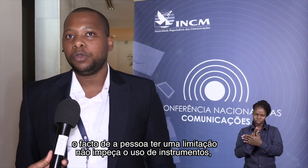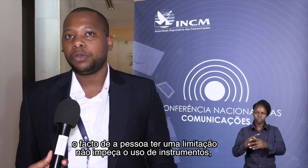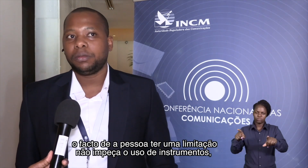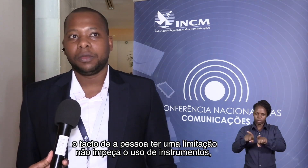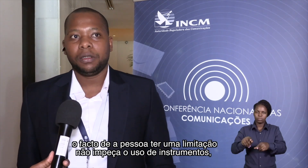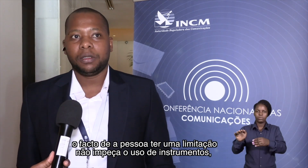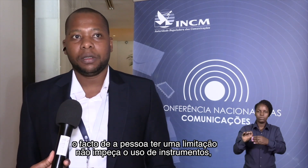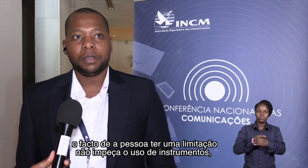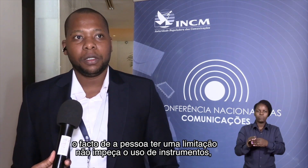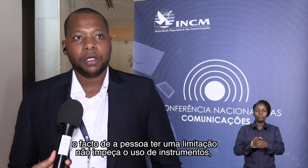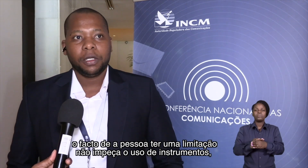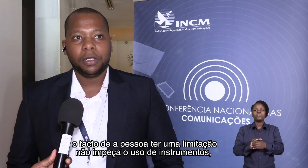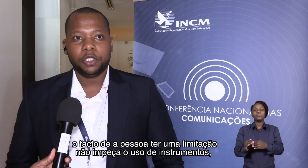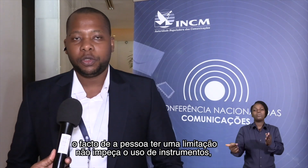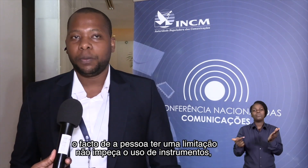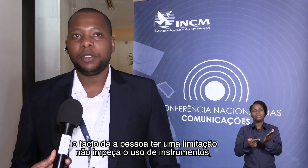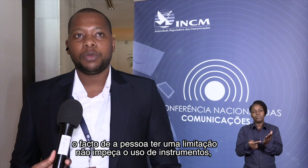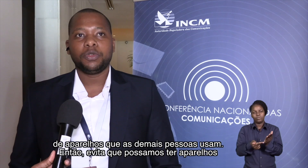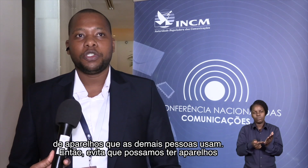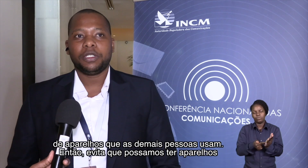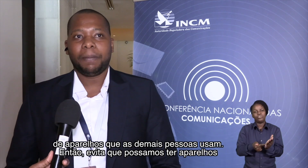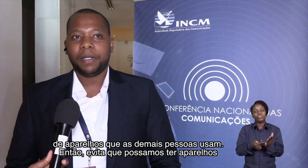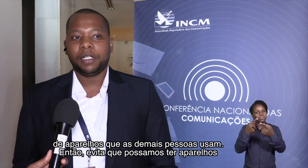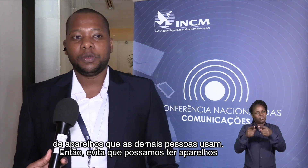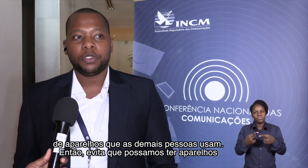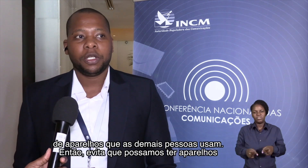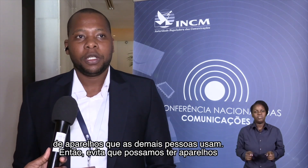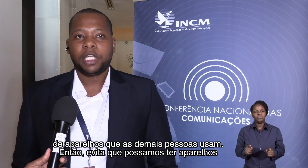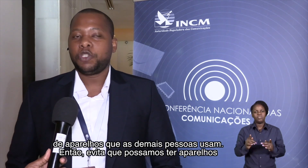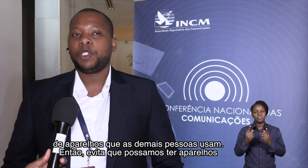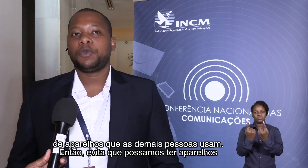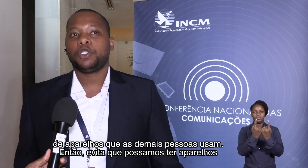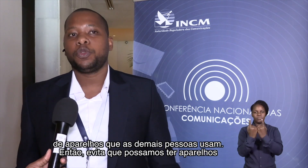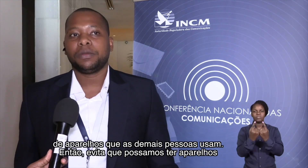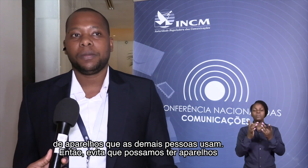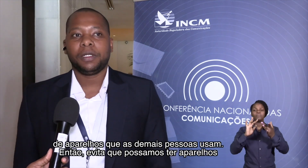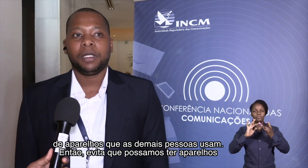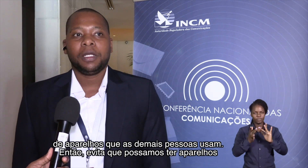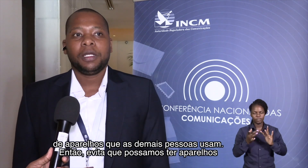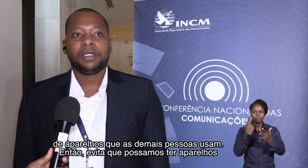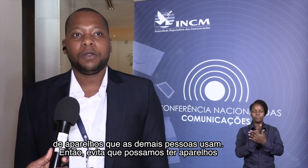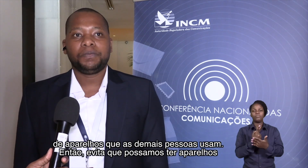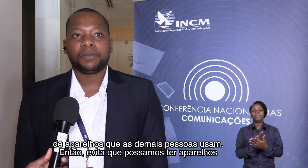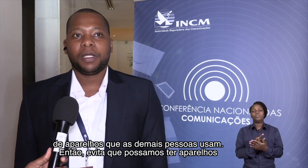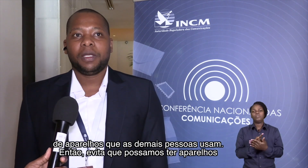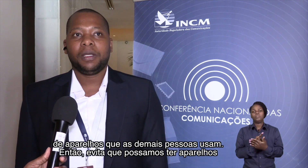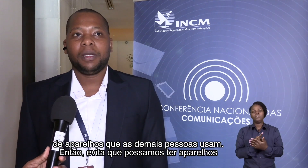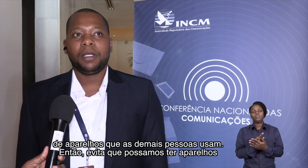uso, né, de instrumentos, de aparelhos que as demais pessoas usam, né? Então